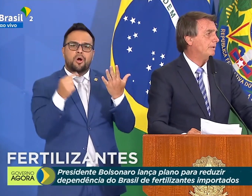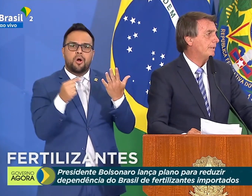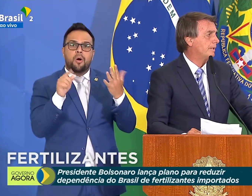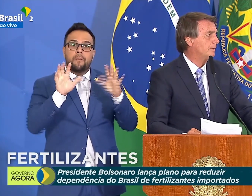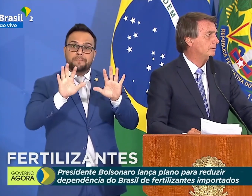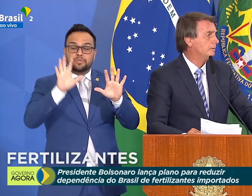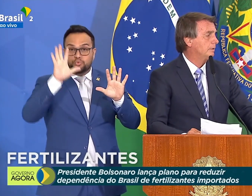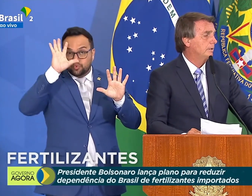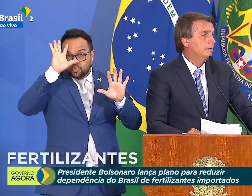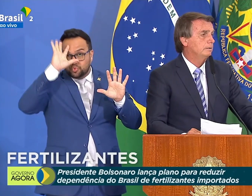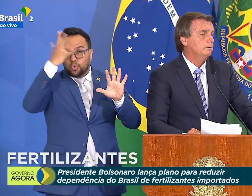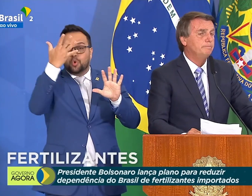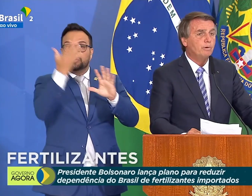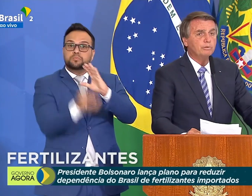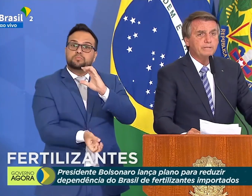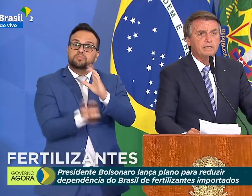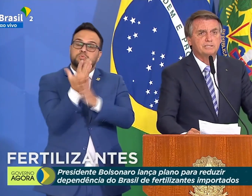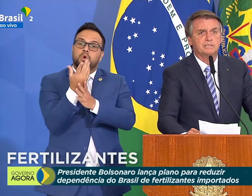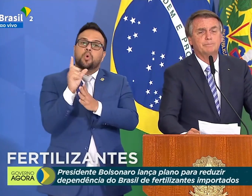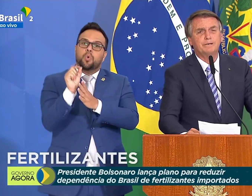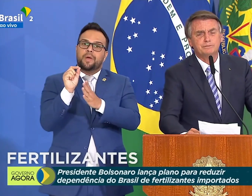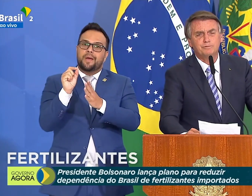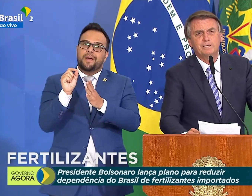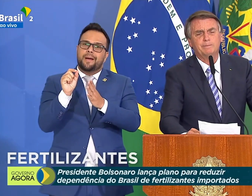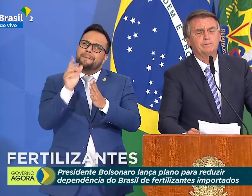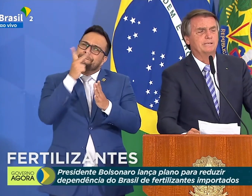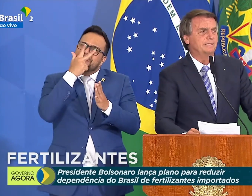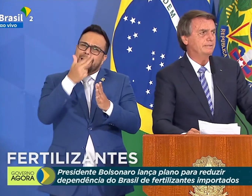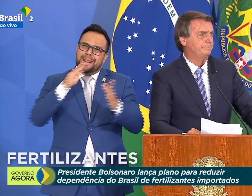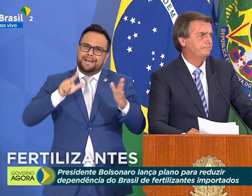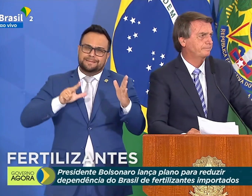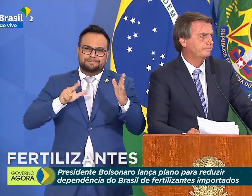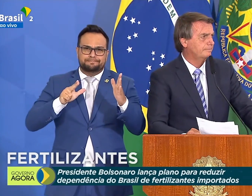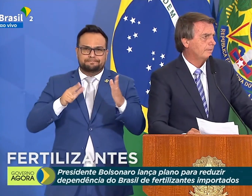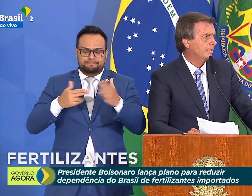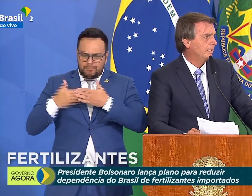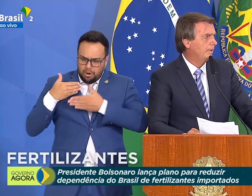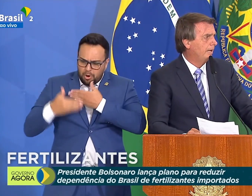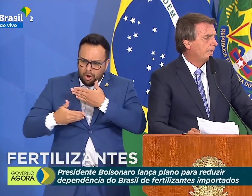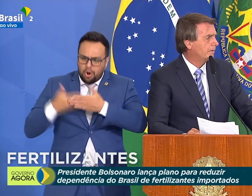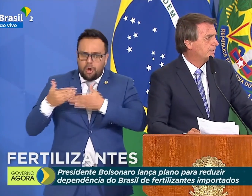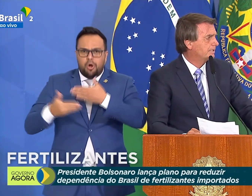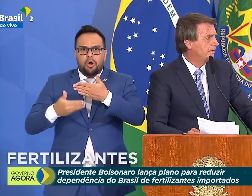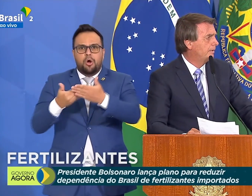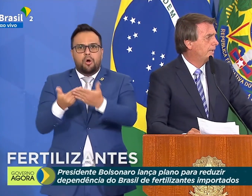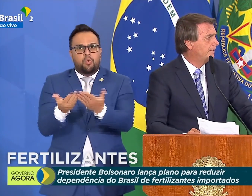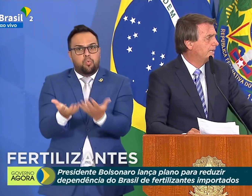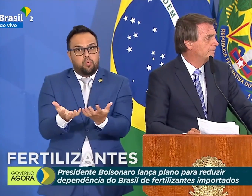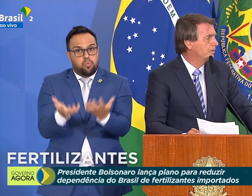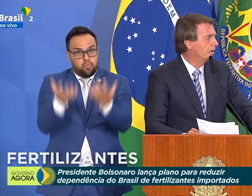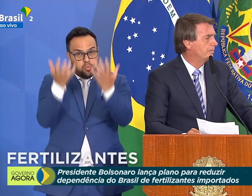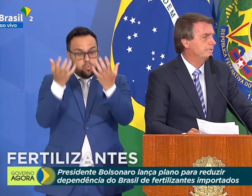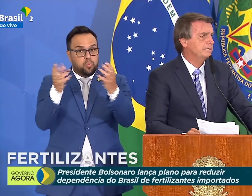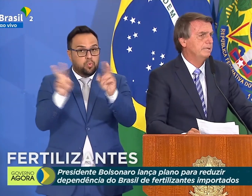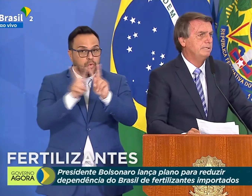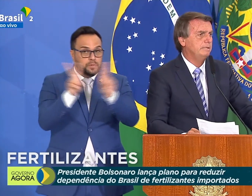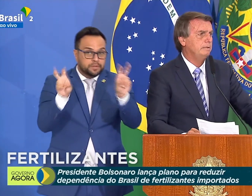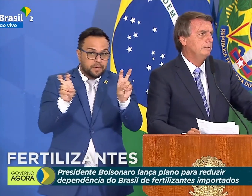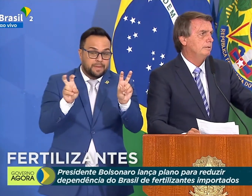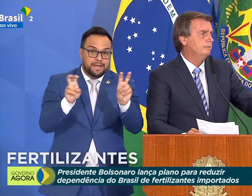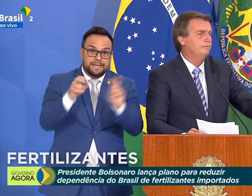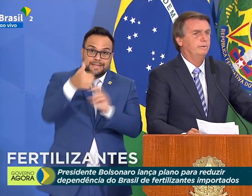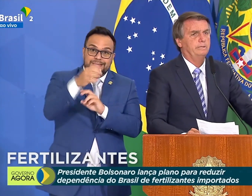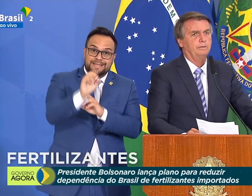foi amadurecendo, um pouco tardia, mas foi amadurecendo. Essa questão, a 10 mil quilômetros de